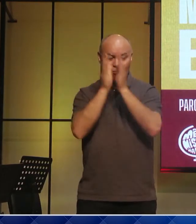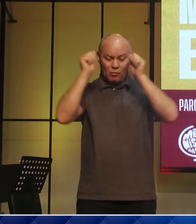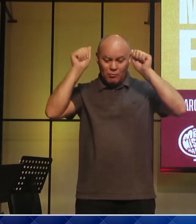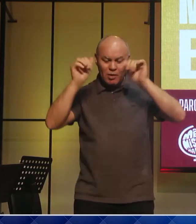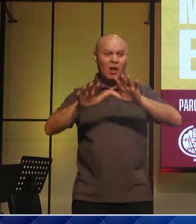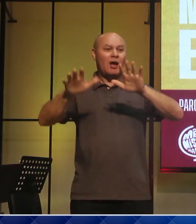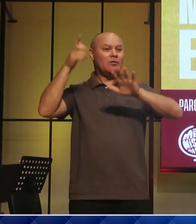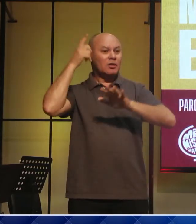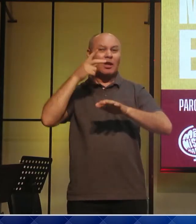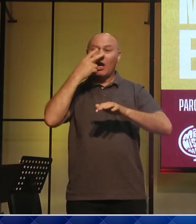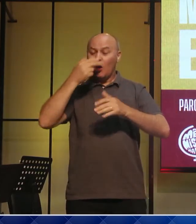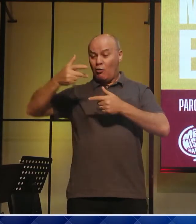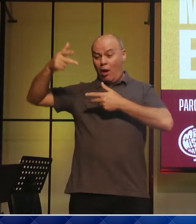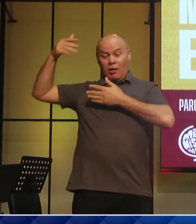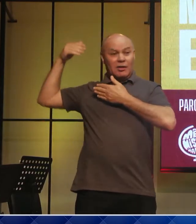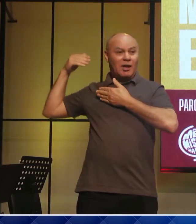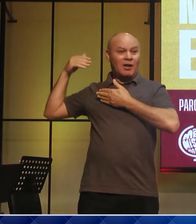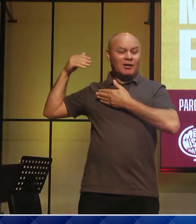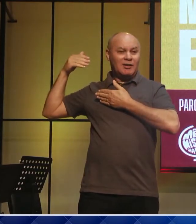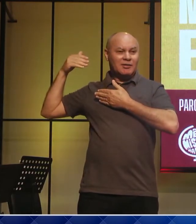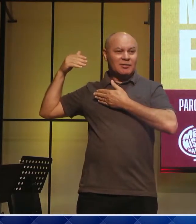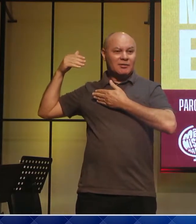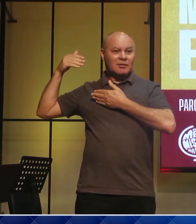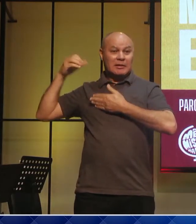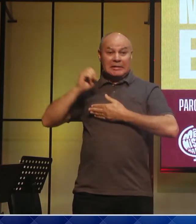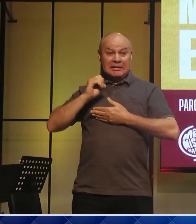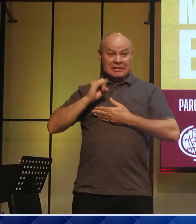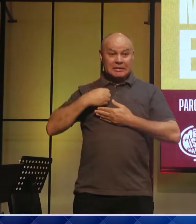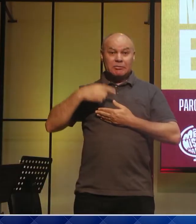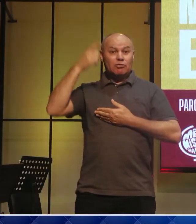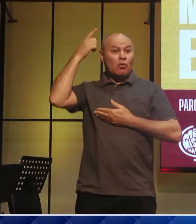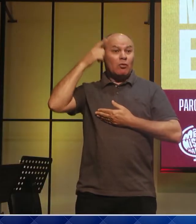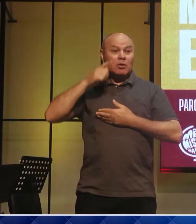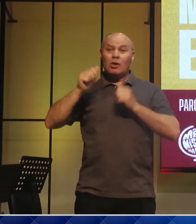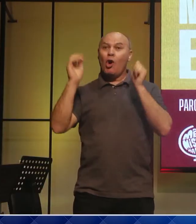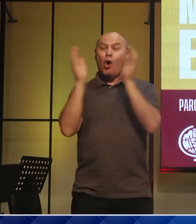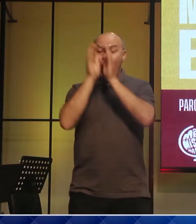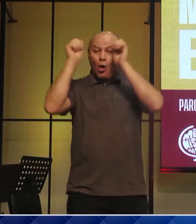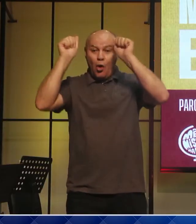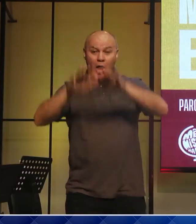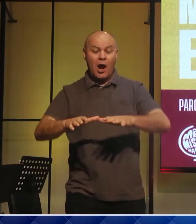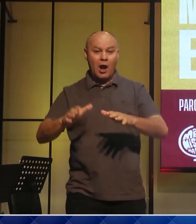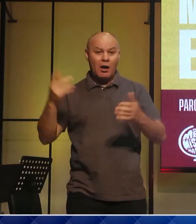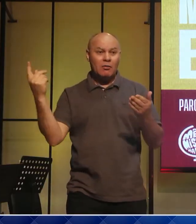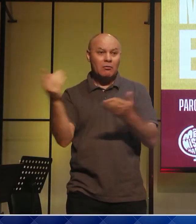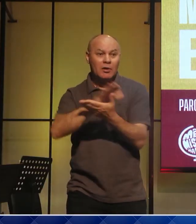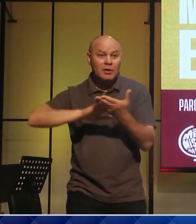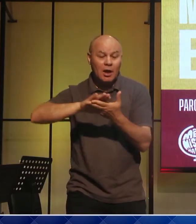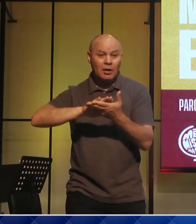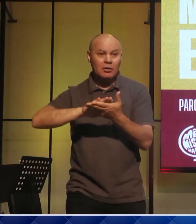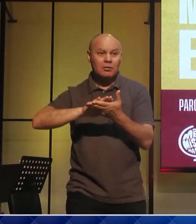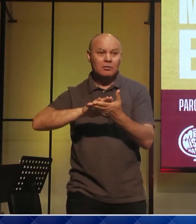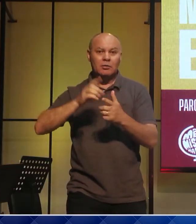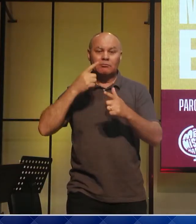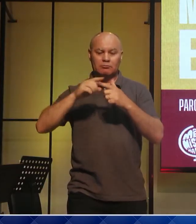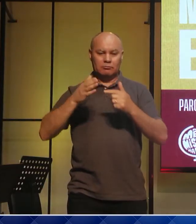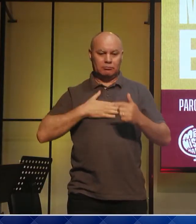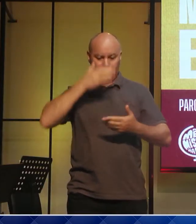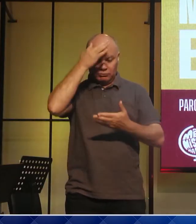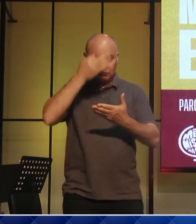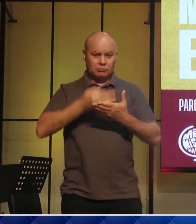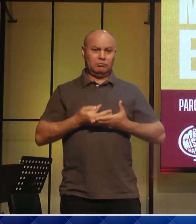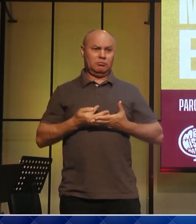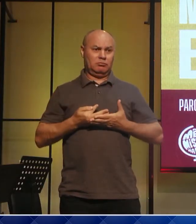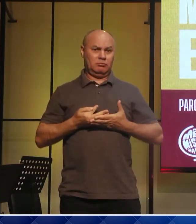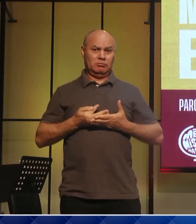Então o problema está na minha fé. Eu não me entrego como devo, eu não oro como devo, eu não me consagro